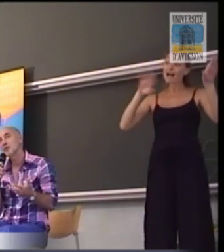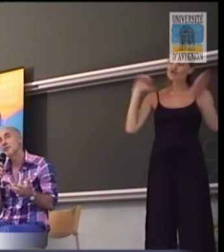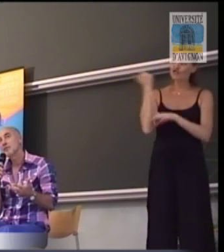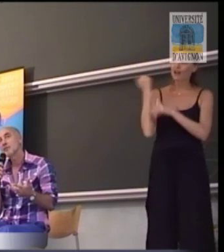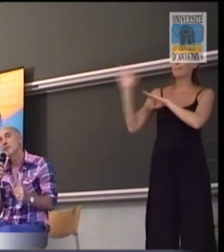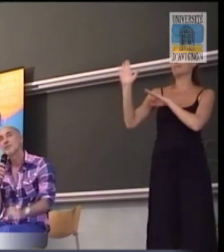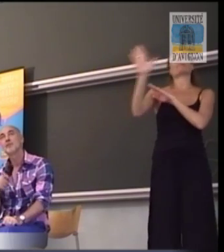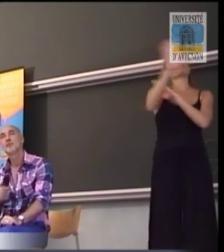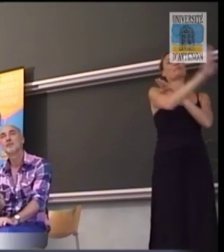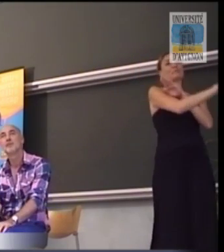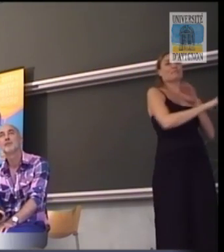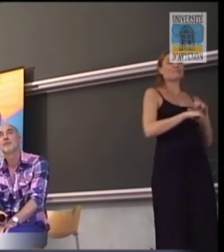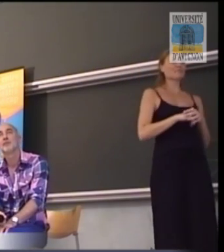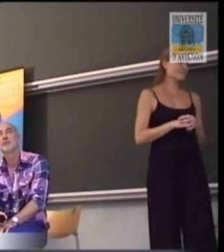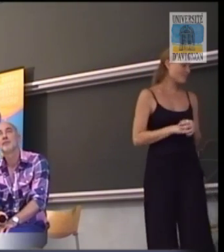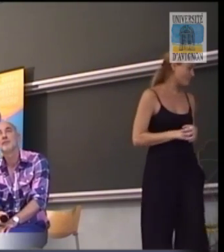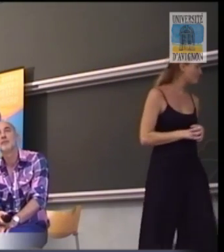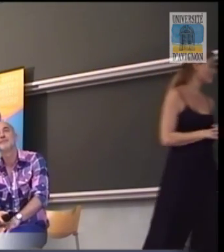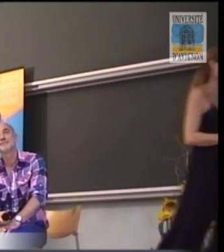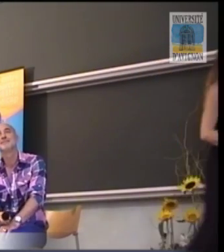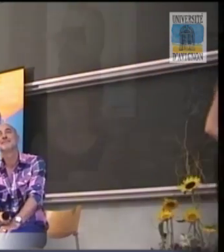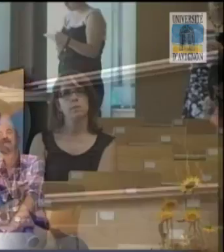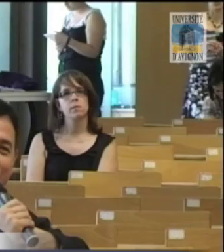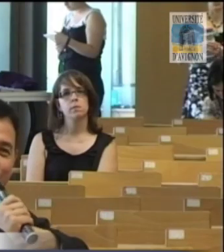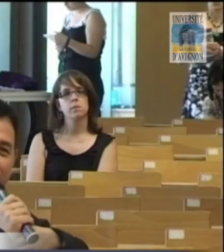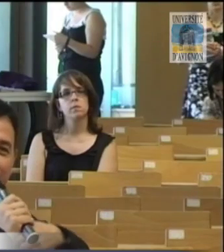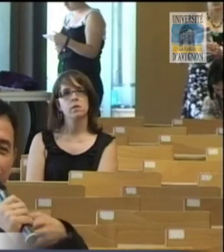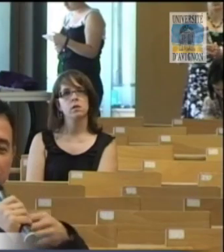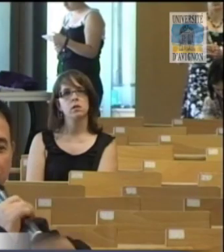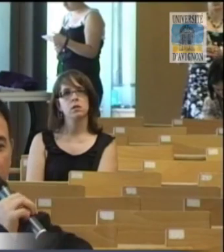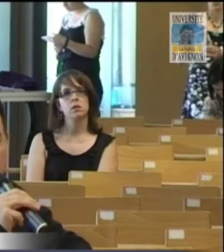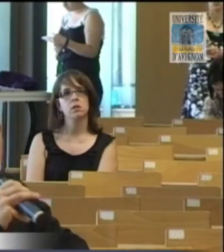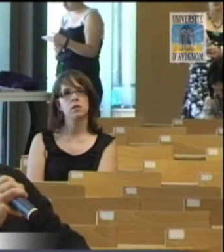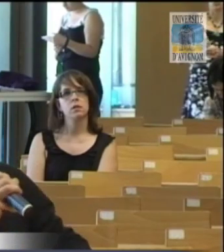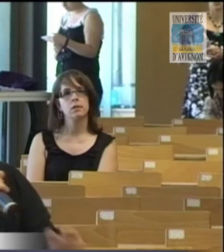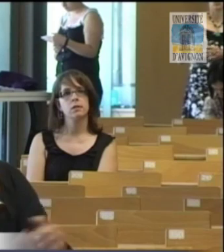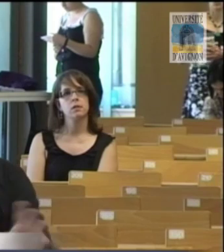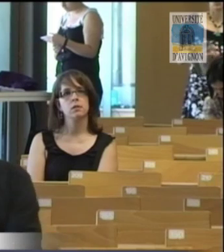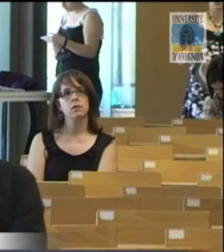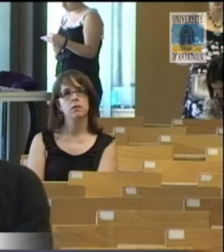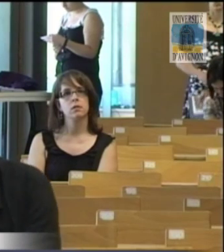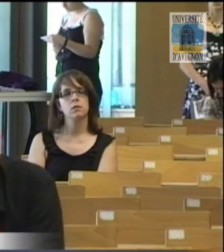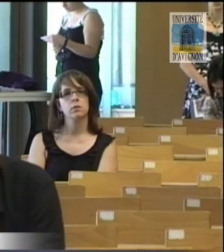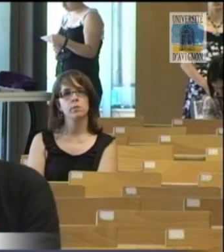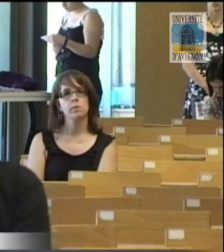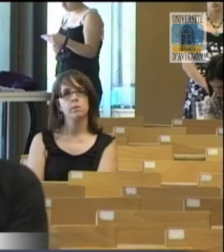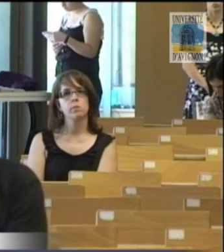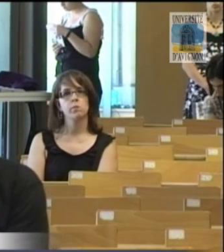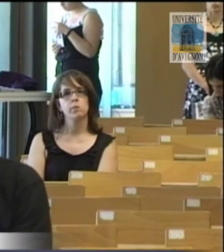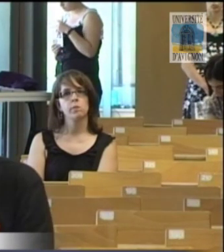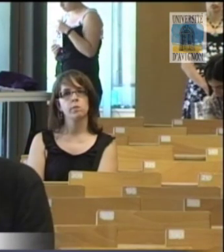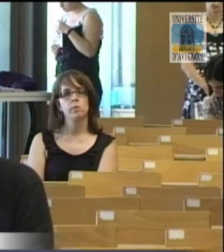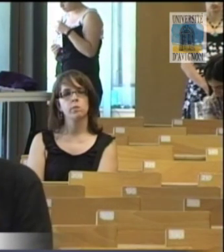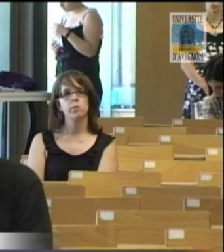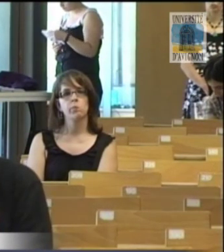différente. Vous avez posé une question, moi je tente de répondre en tant que président de l'université à votre question. Tous ceux qui me connaissent ici savent que je n'ai qu'un seul